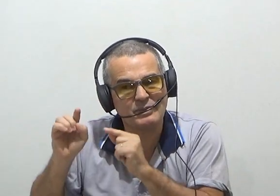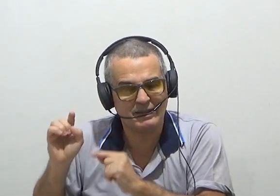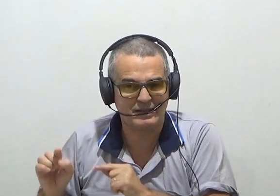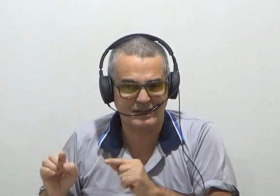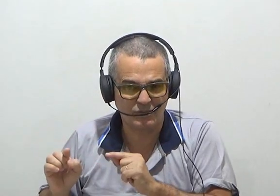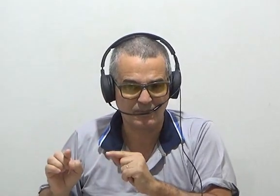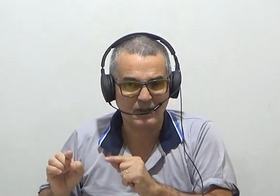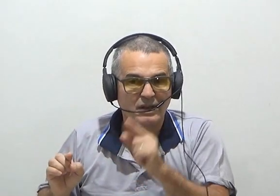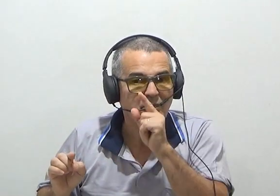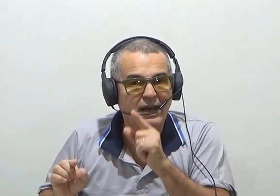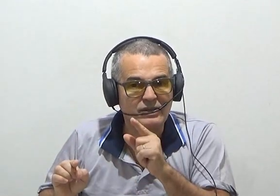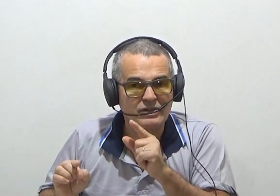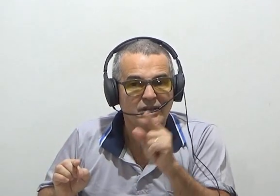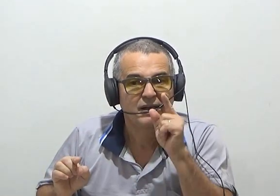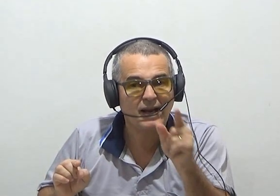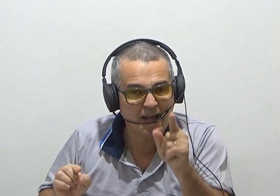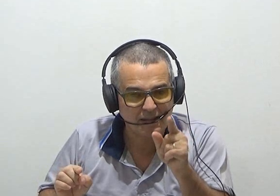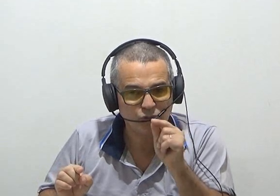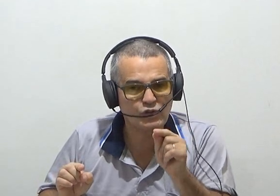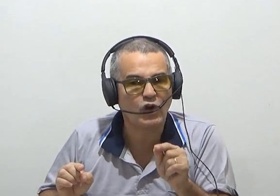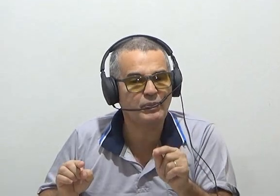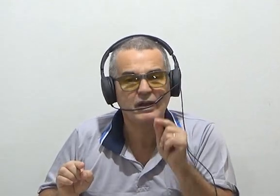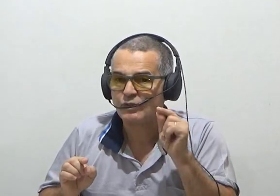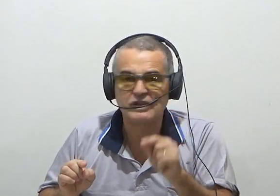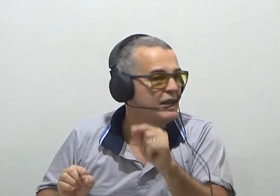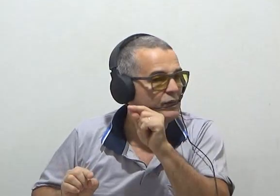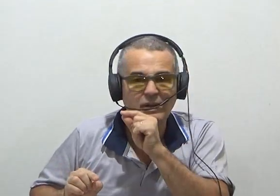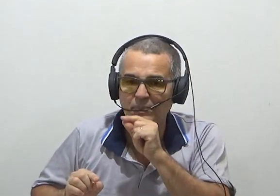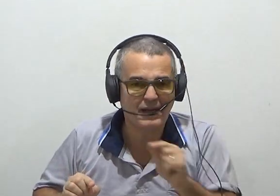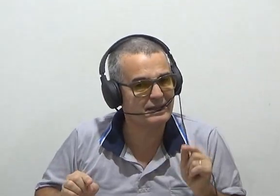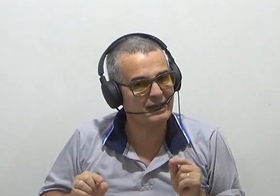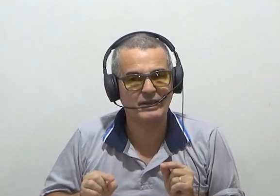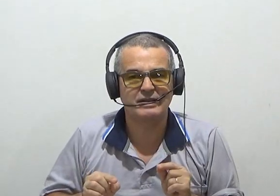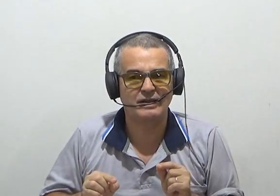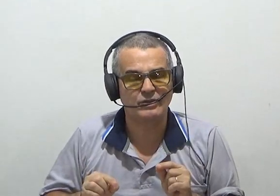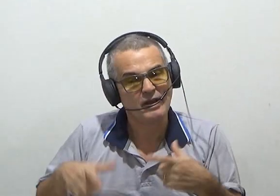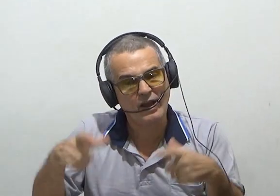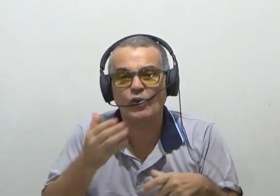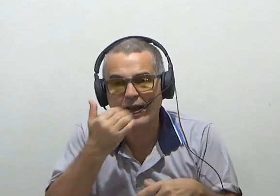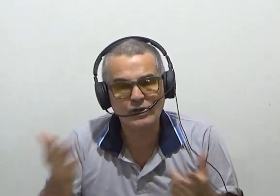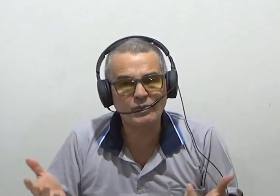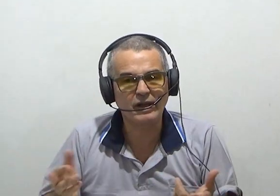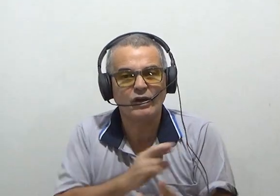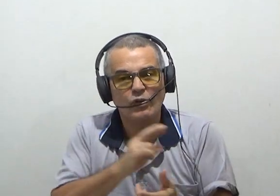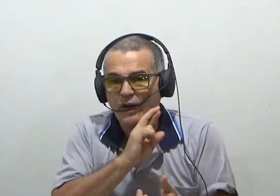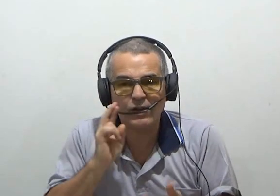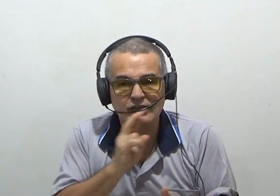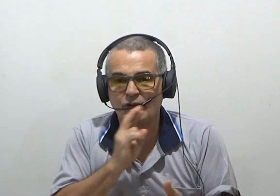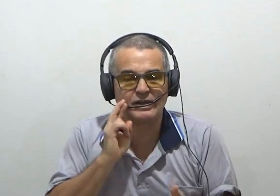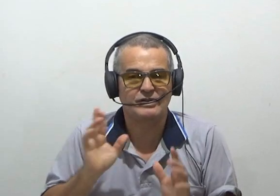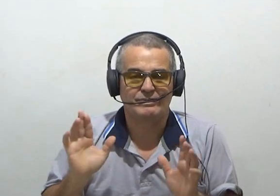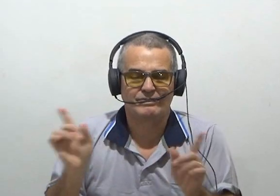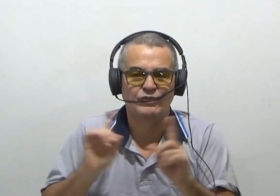praça de alimentação, mas lá no shopping o sinal não é praça de alimentação. É o lugar de comer ou